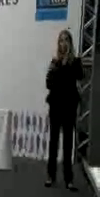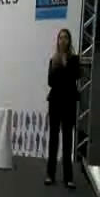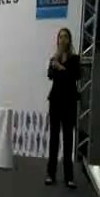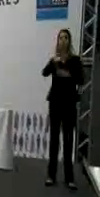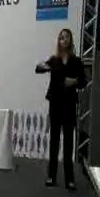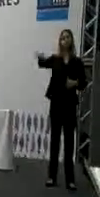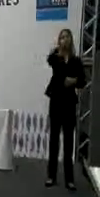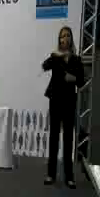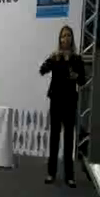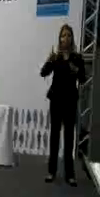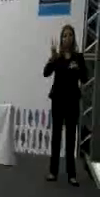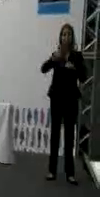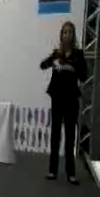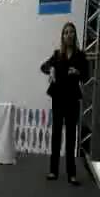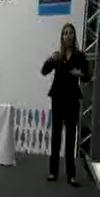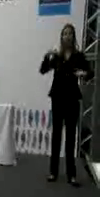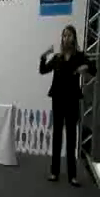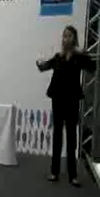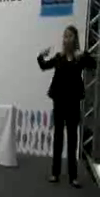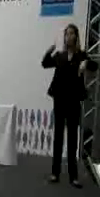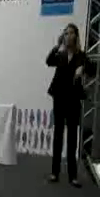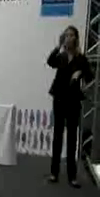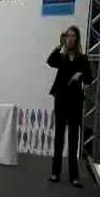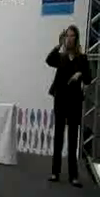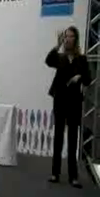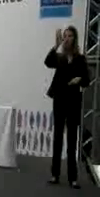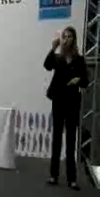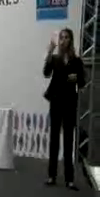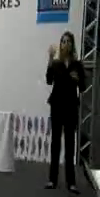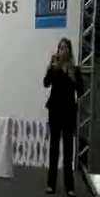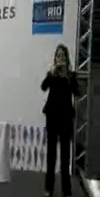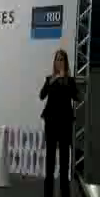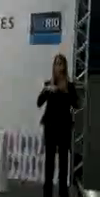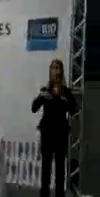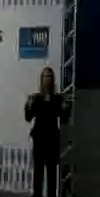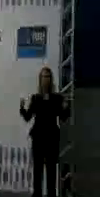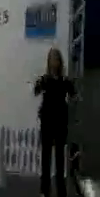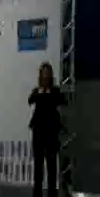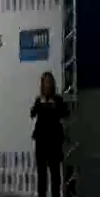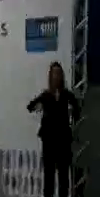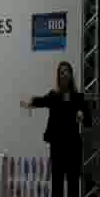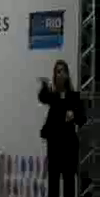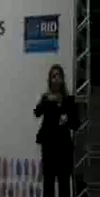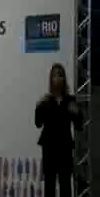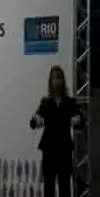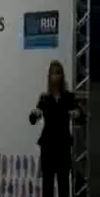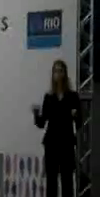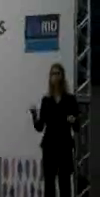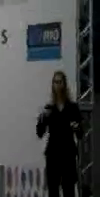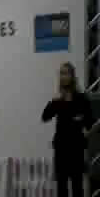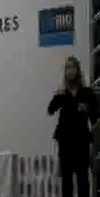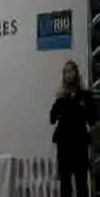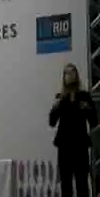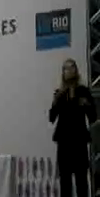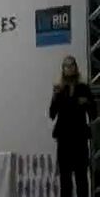espaço permanente de diálogo democrático, paritário, como são todos os conselhos e devem ser, para que vocês mantenham